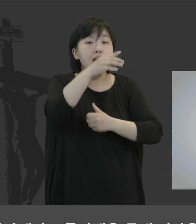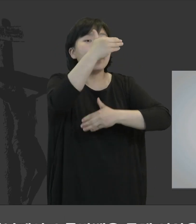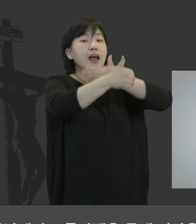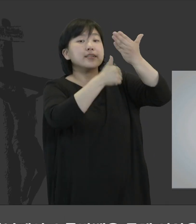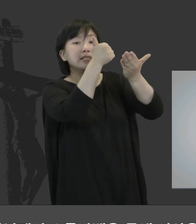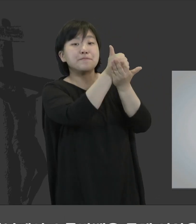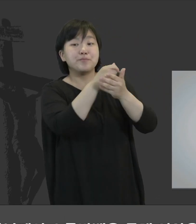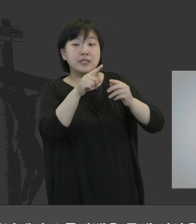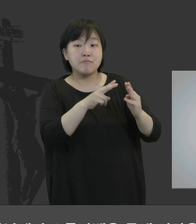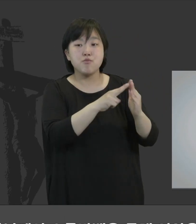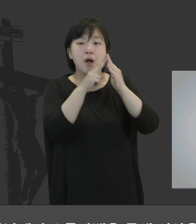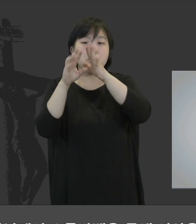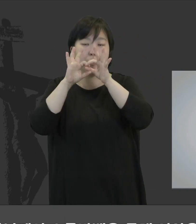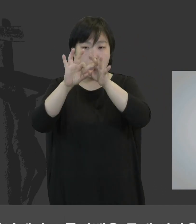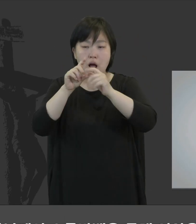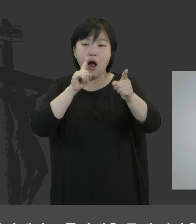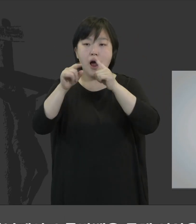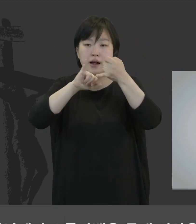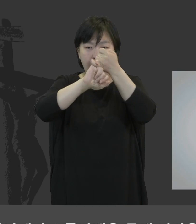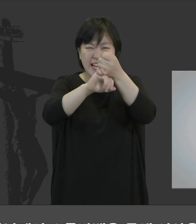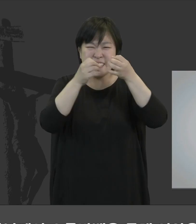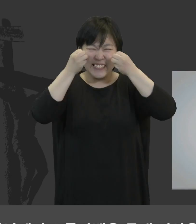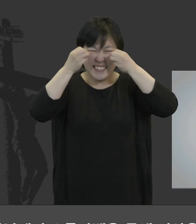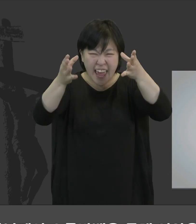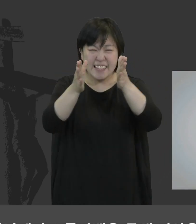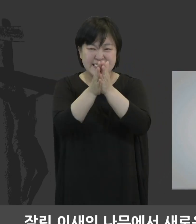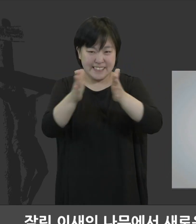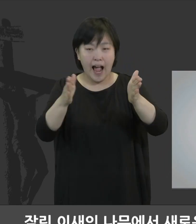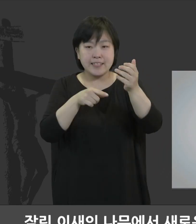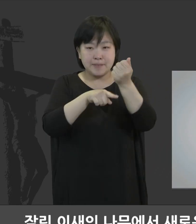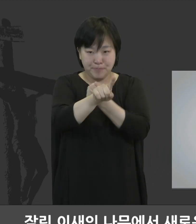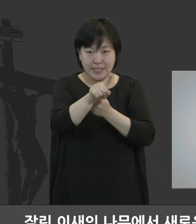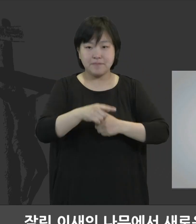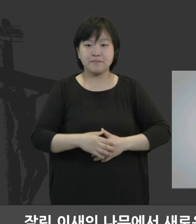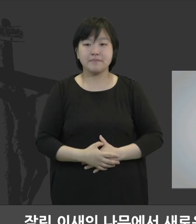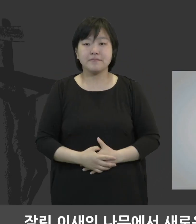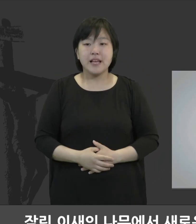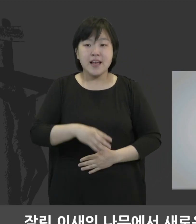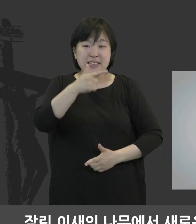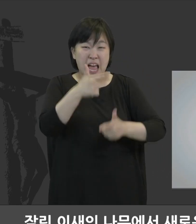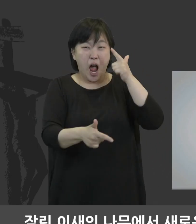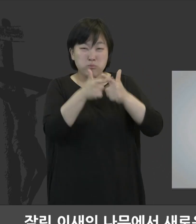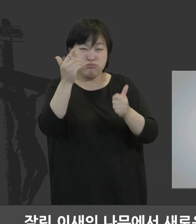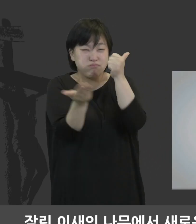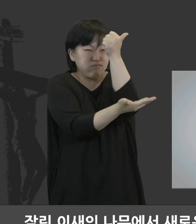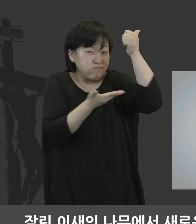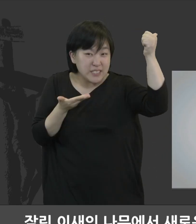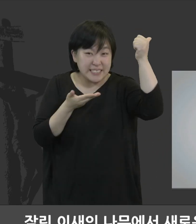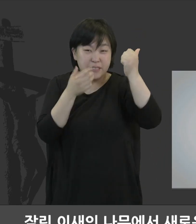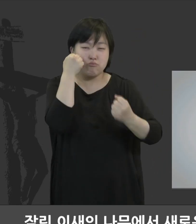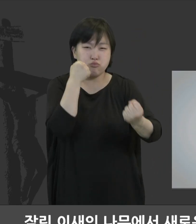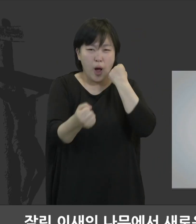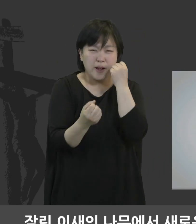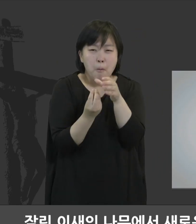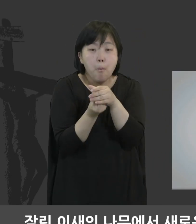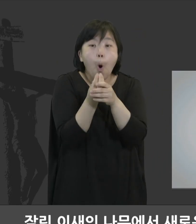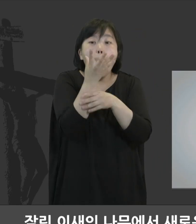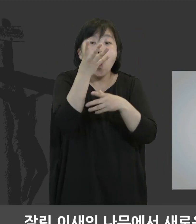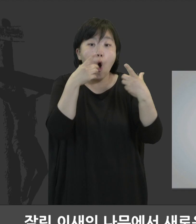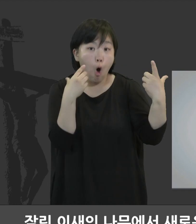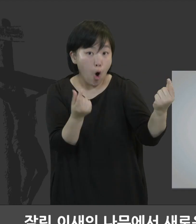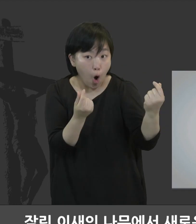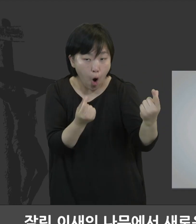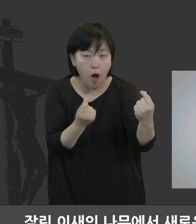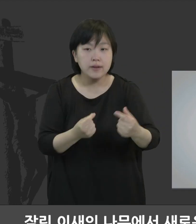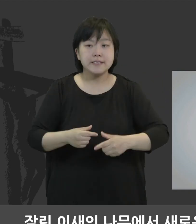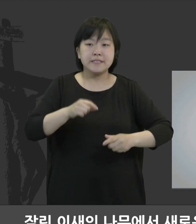통해 언약을 새롭게 하신다는 말씀입니다. 잘린 이새의 나무에서 새로운 싹이 자라나듯 오래된